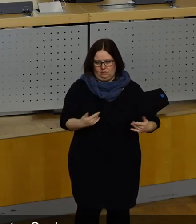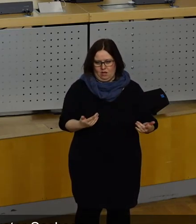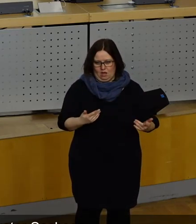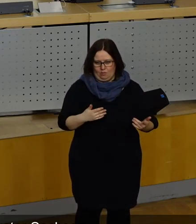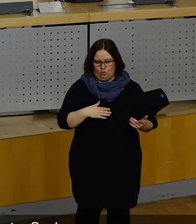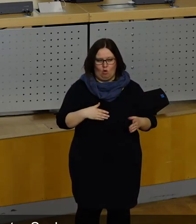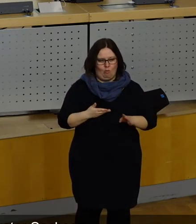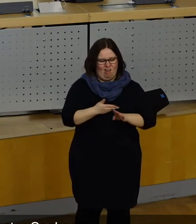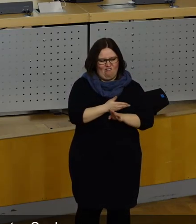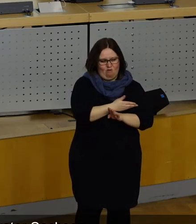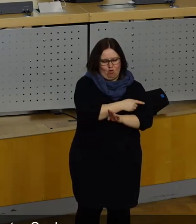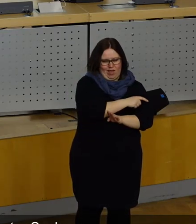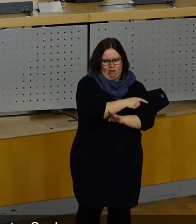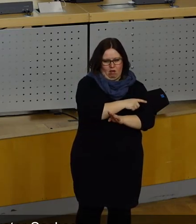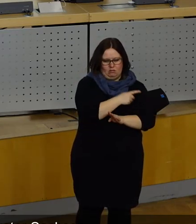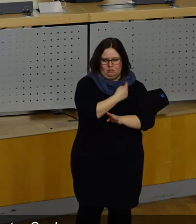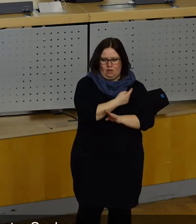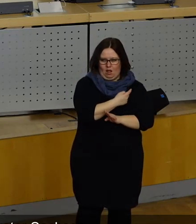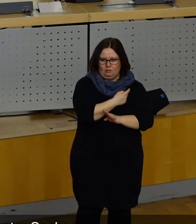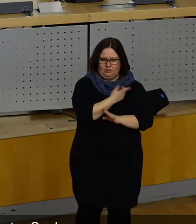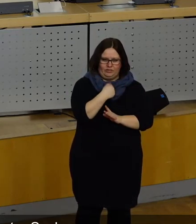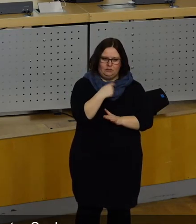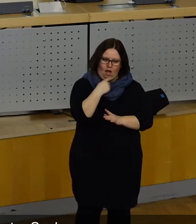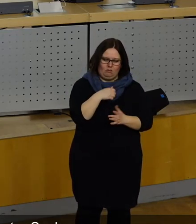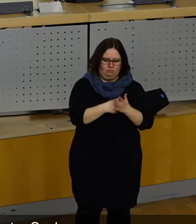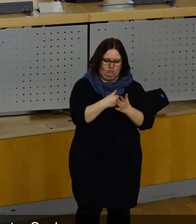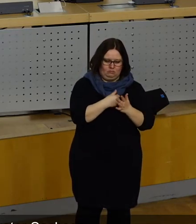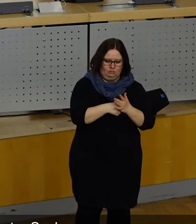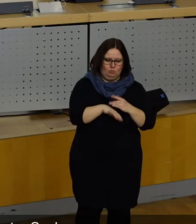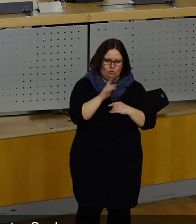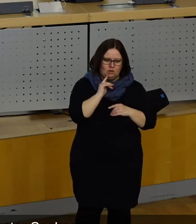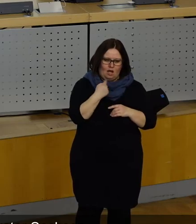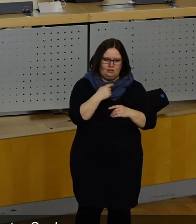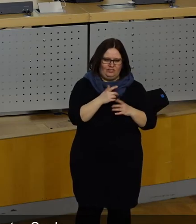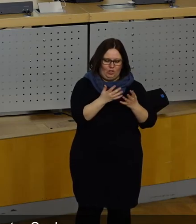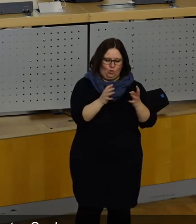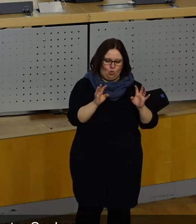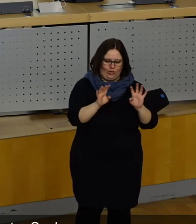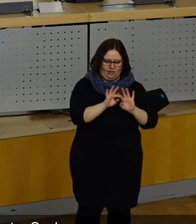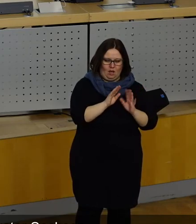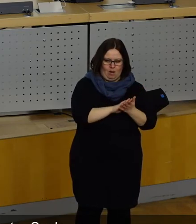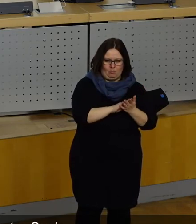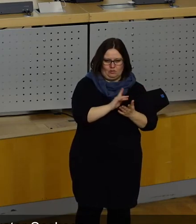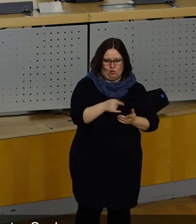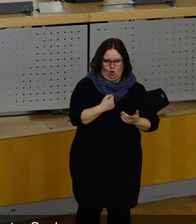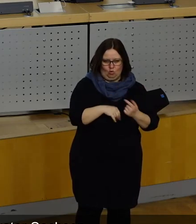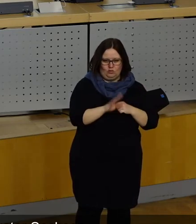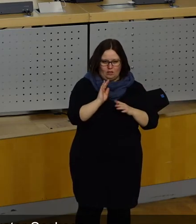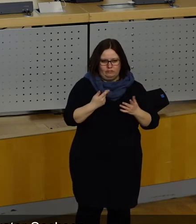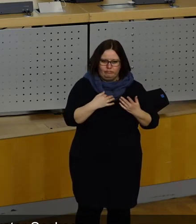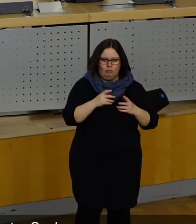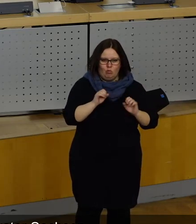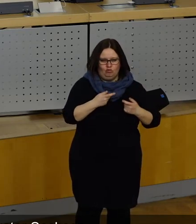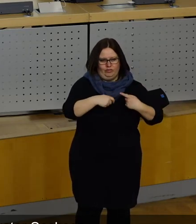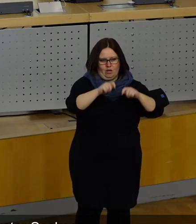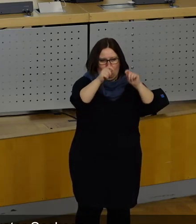meiner Vorvorgänger im Amt, hat den Erhalt der Ruine als Mahnmal initiiert, aber sie ist uns erhalten geblieben und sie hat diesen Wiederaufbau